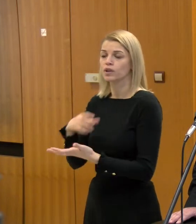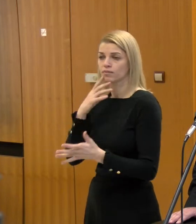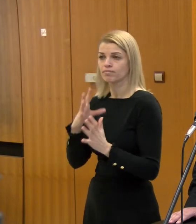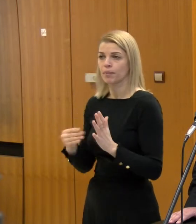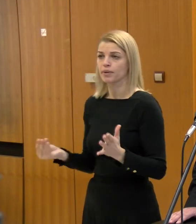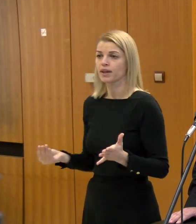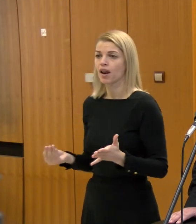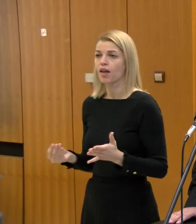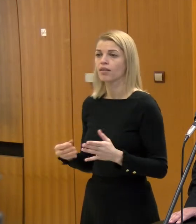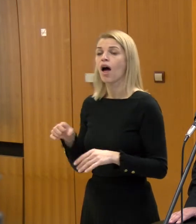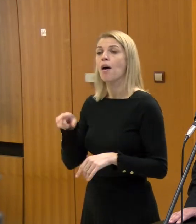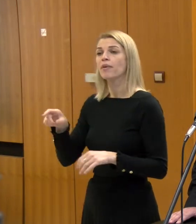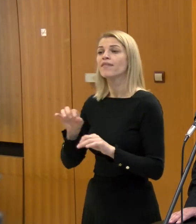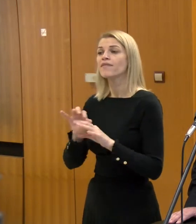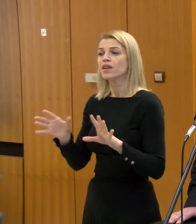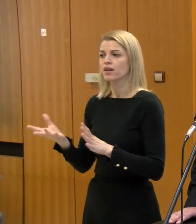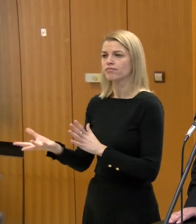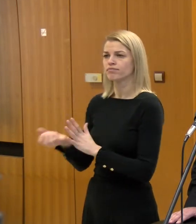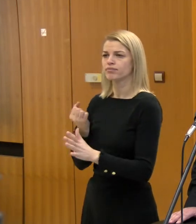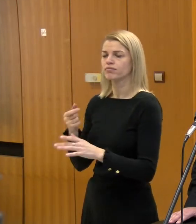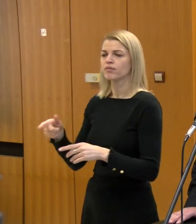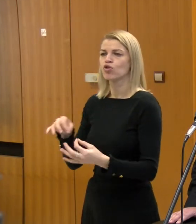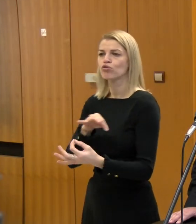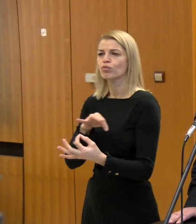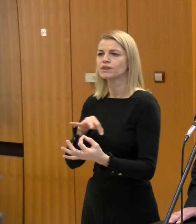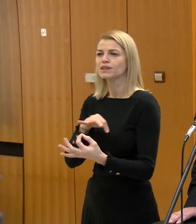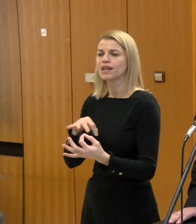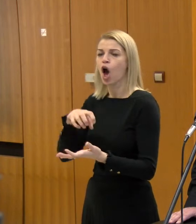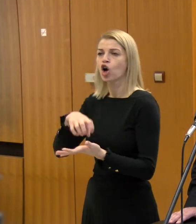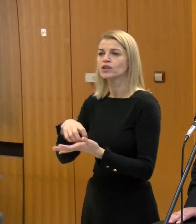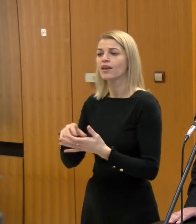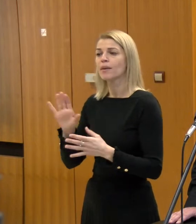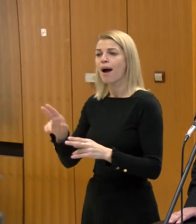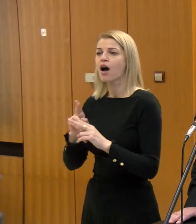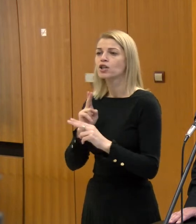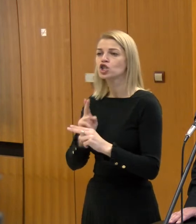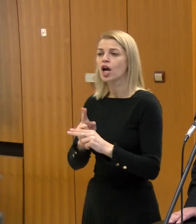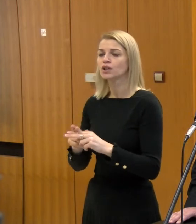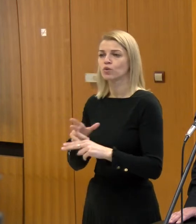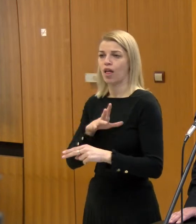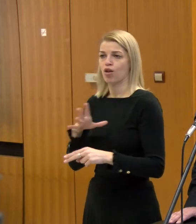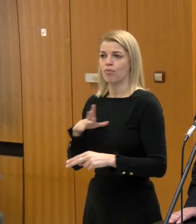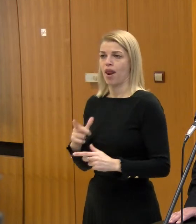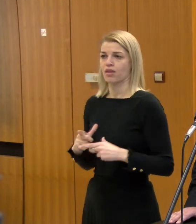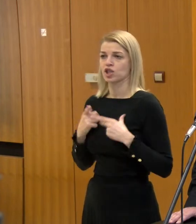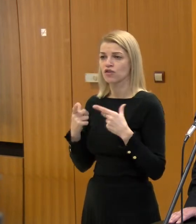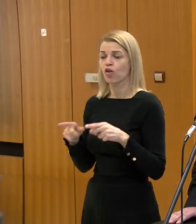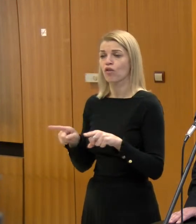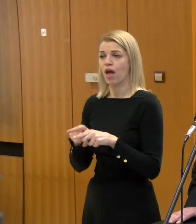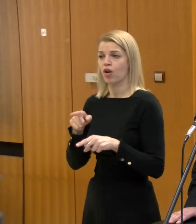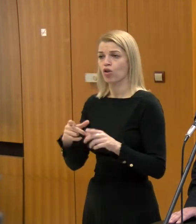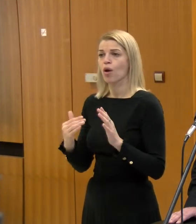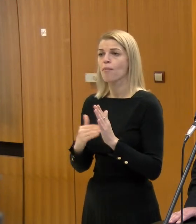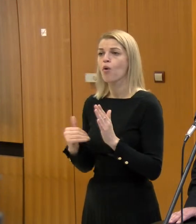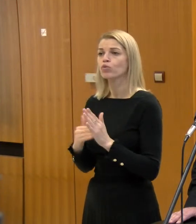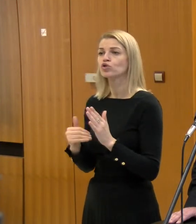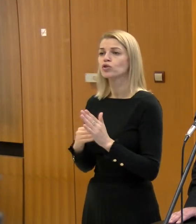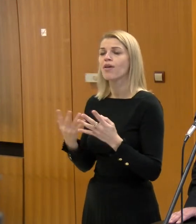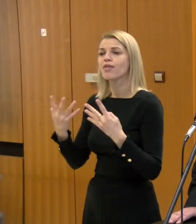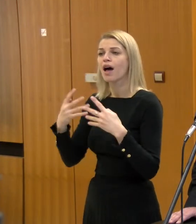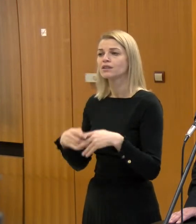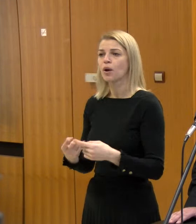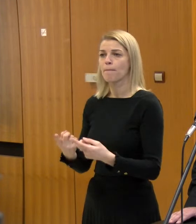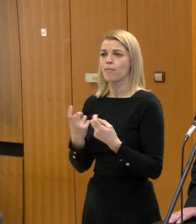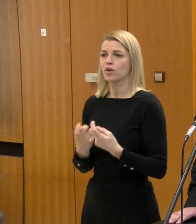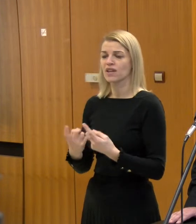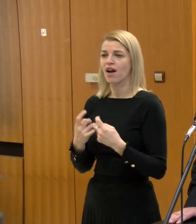romských komunít, aby vôbec boli vyťahnuté z romských osad, aby mali šancu na normálny život. Aj na to používame nástroj motivačných